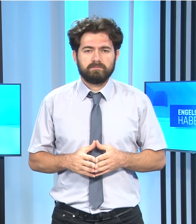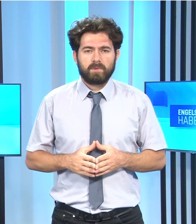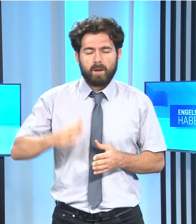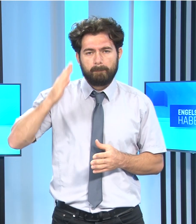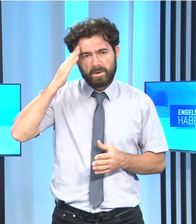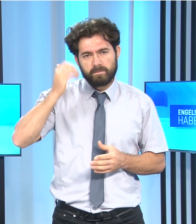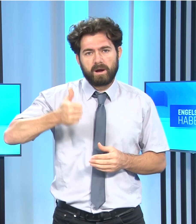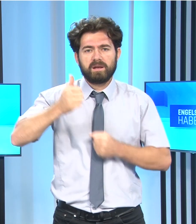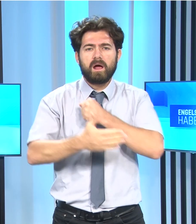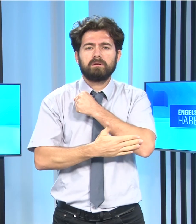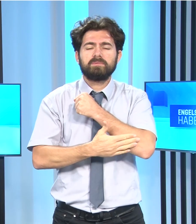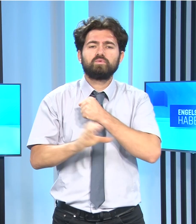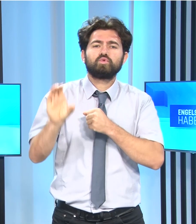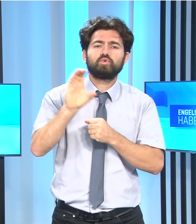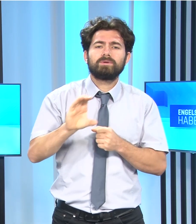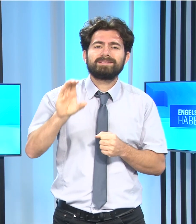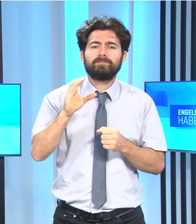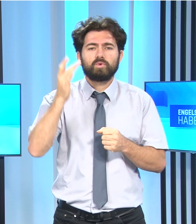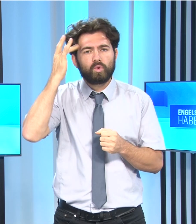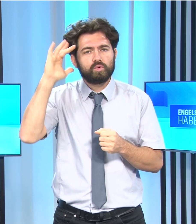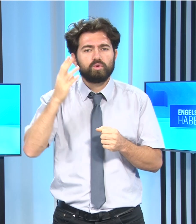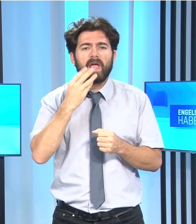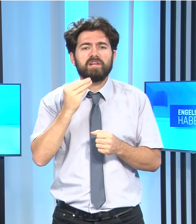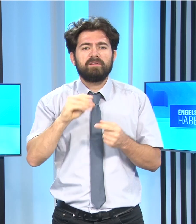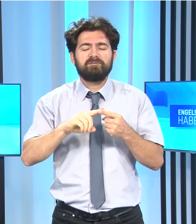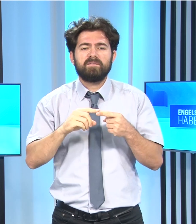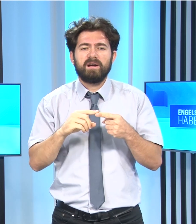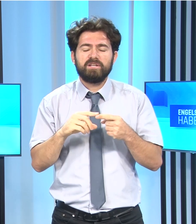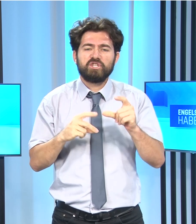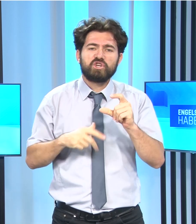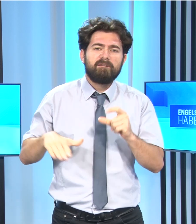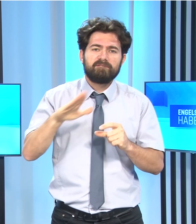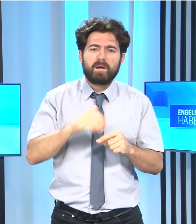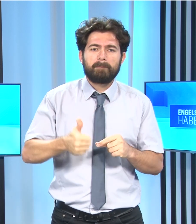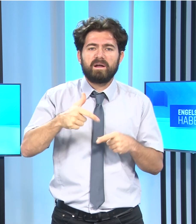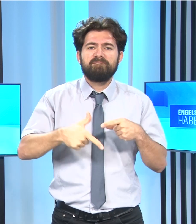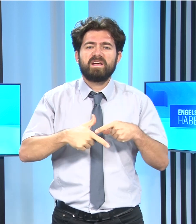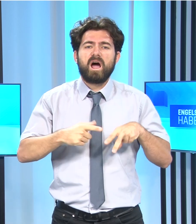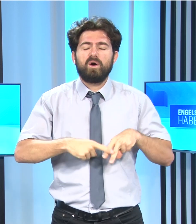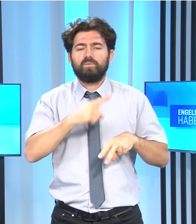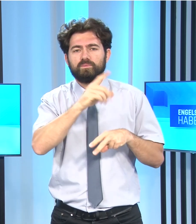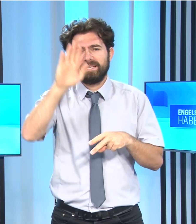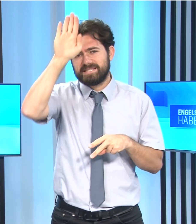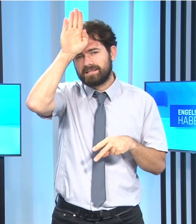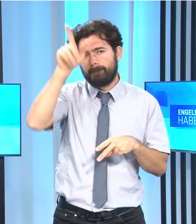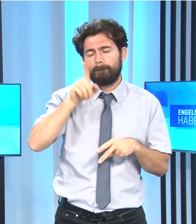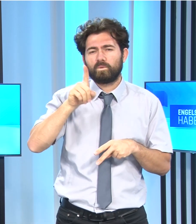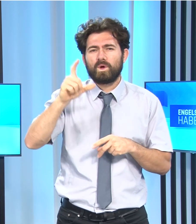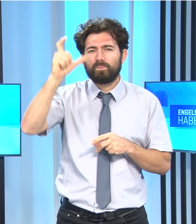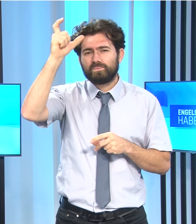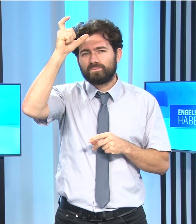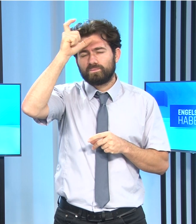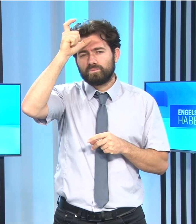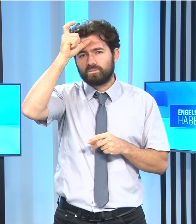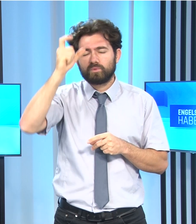Başbakan Yardımcısı, Turizm, Kültür, Gençlik ve Çevre Bakanı Fikri Ataoğlu, İstanbul'da Türkiye Kültür